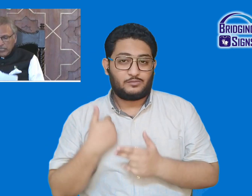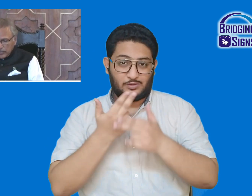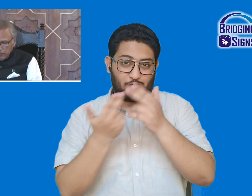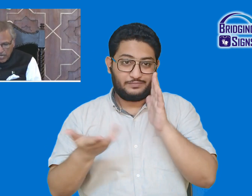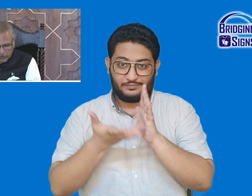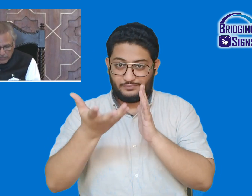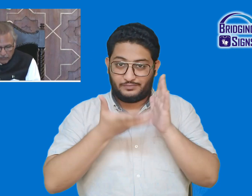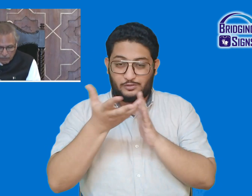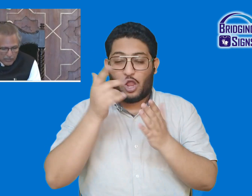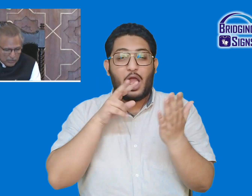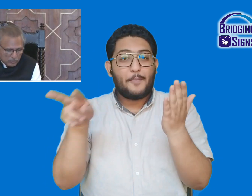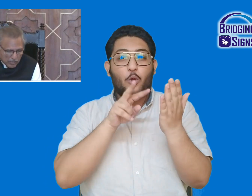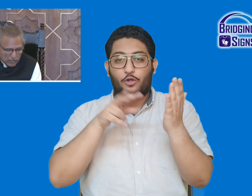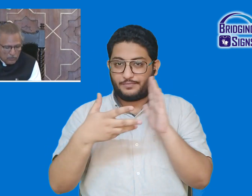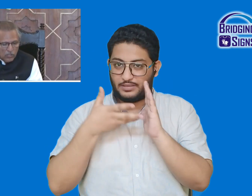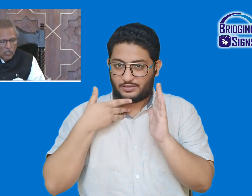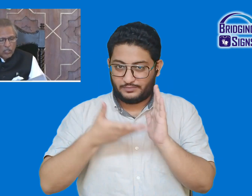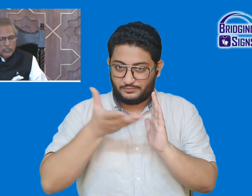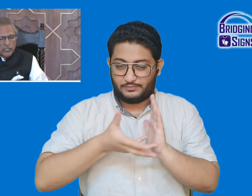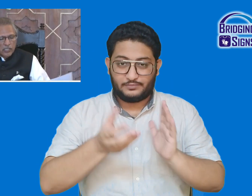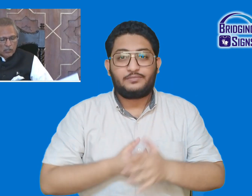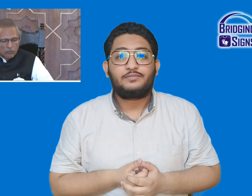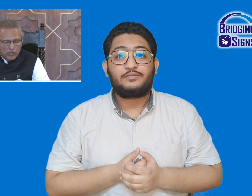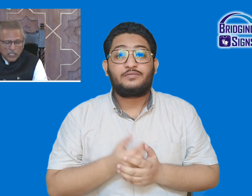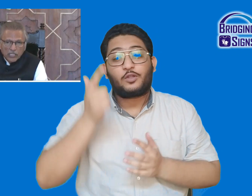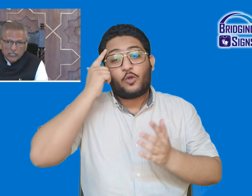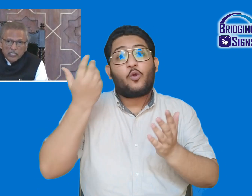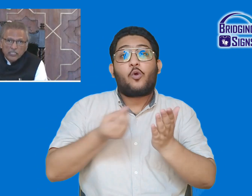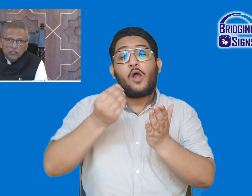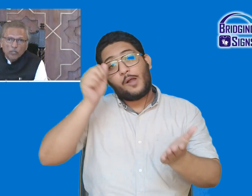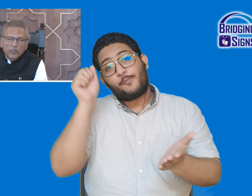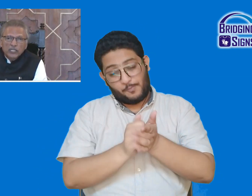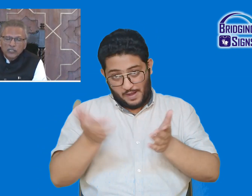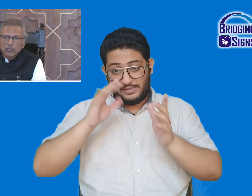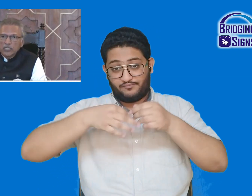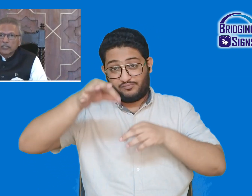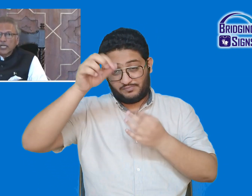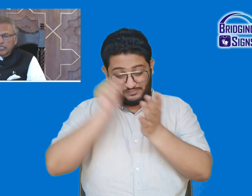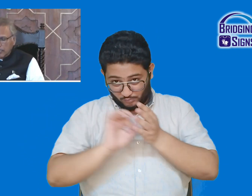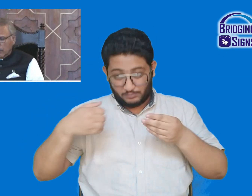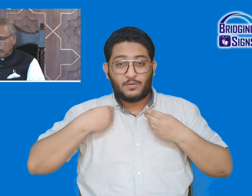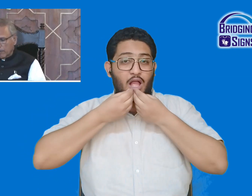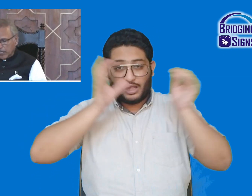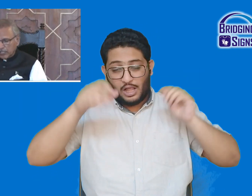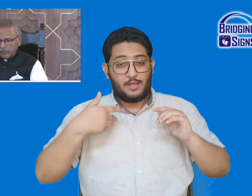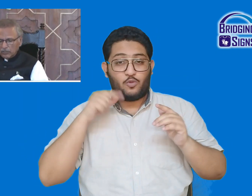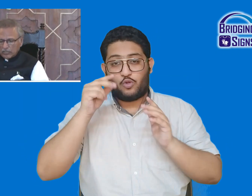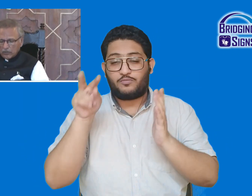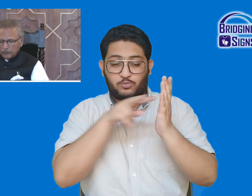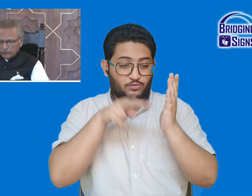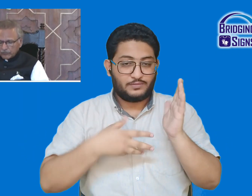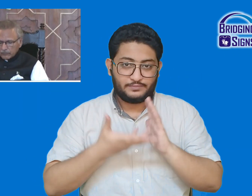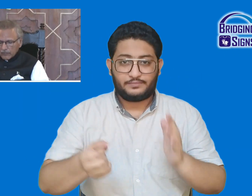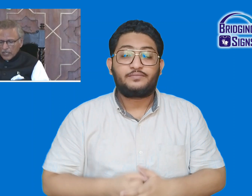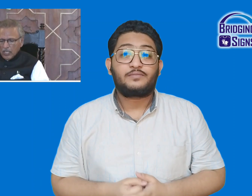تجاویز ہیں یہ میں آپ کے سامنے پڑھ کر سناتا ہوں، اور یہ تحریری طور پر ریلیز بھی کر دی جائیں گی اور میں پڑھ کر بھی سناتا